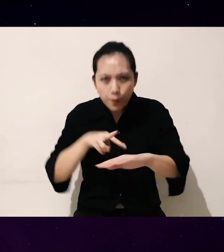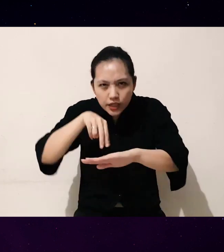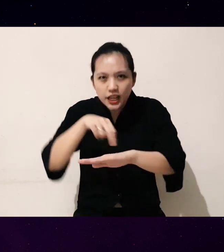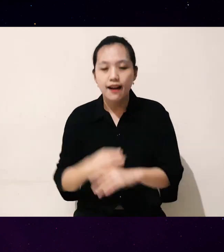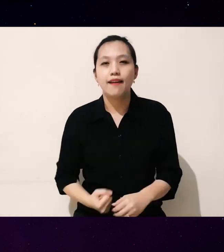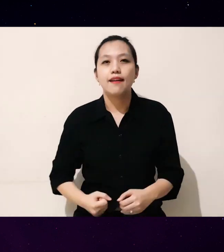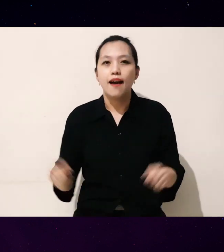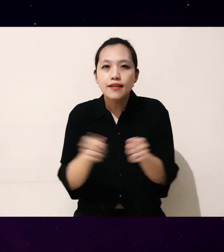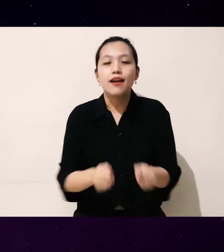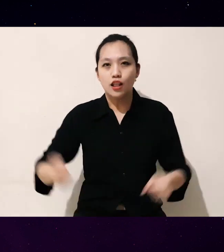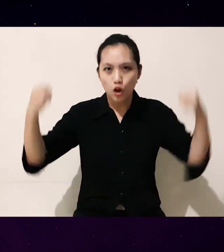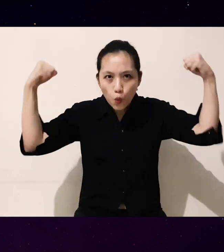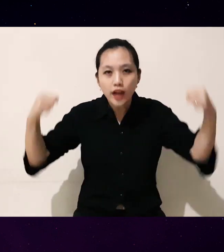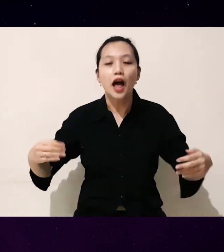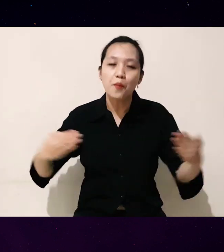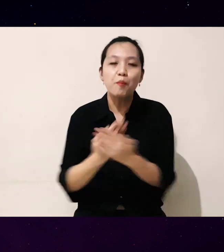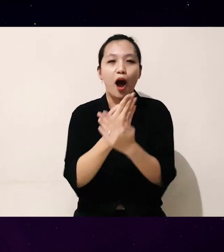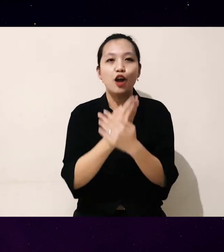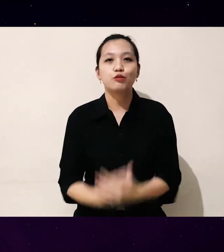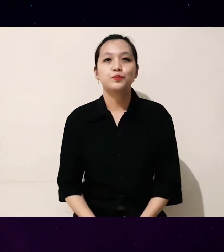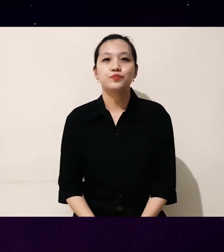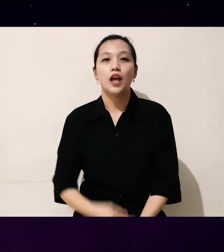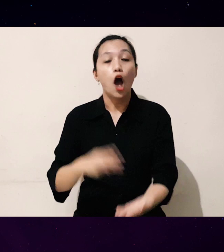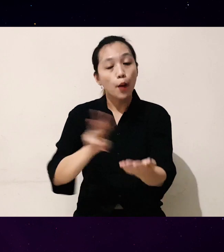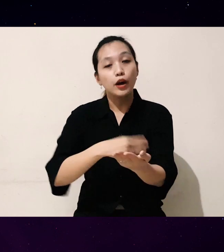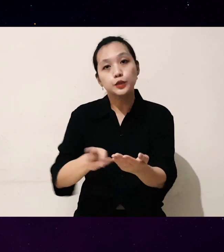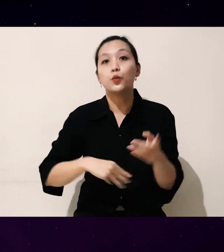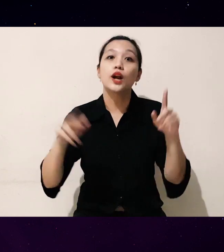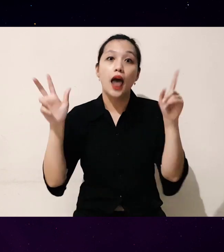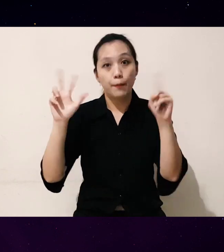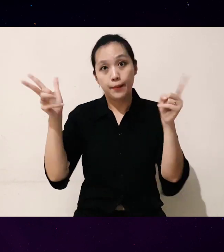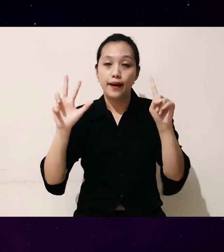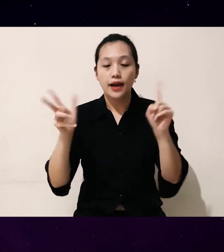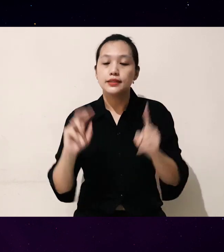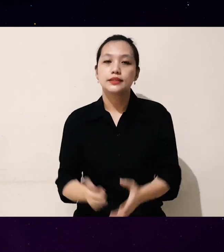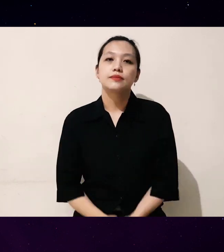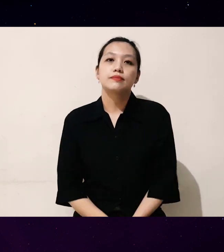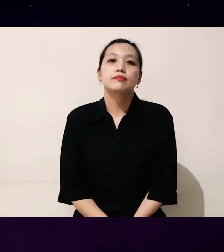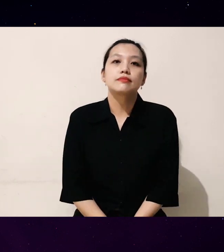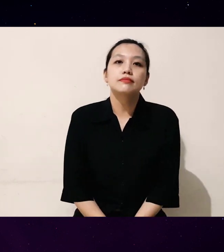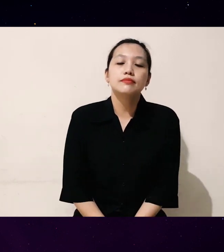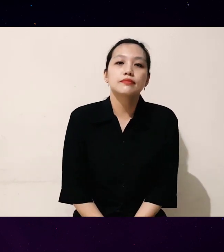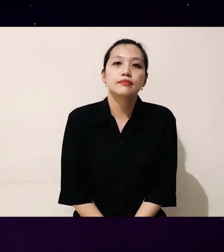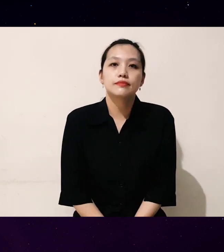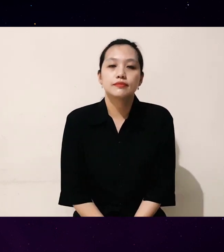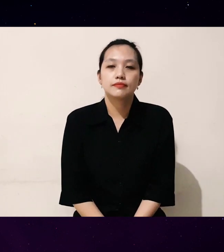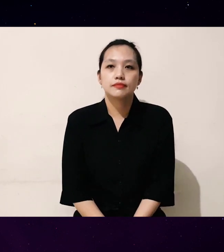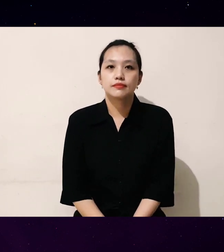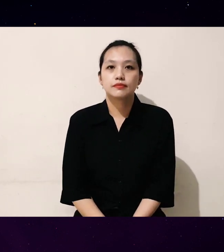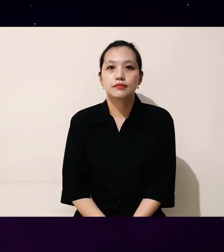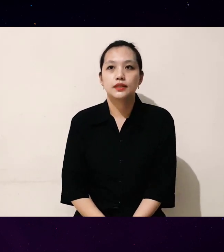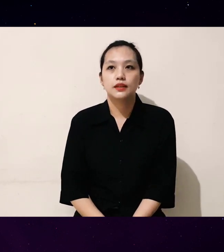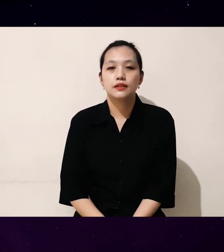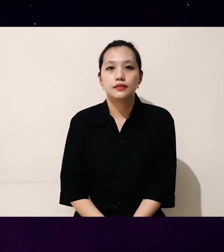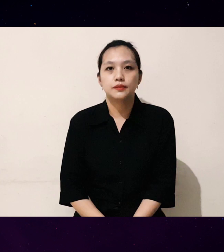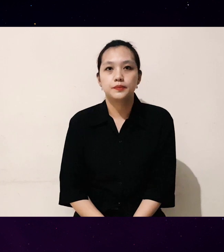Anda akan bangun dan berjalan dengan kekuatan baru. Mazmur pasal 18 ayat 19, Daud berkata,